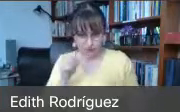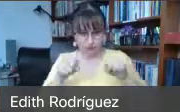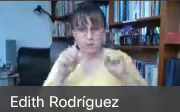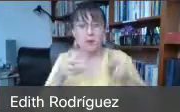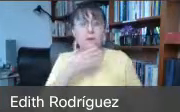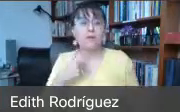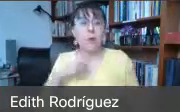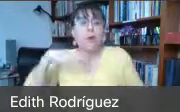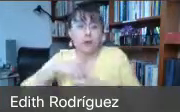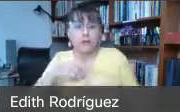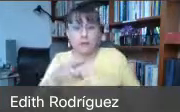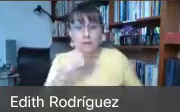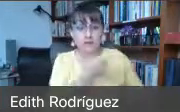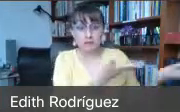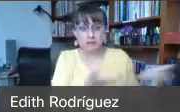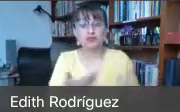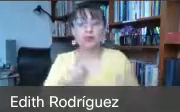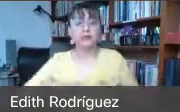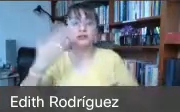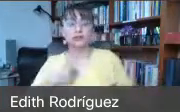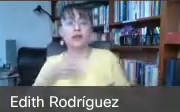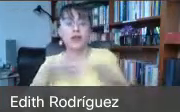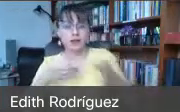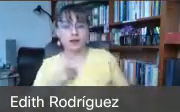Sí. Entonces, sí, yo puedo pasar.